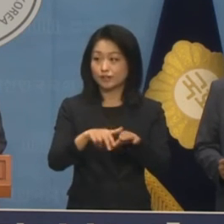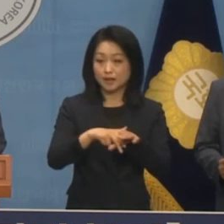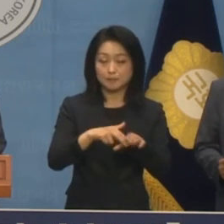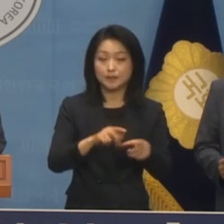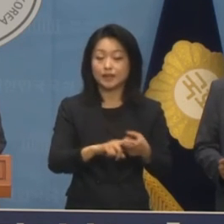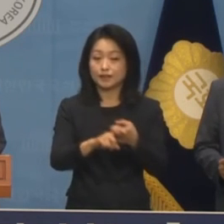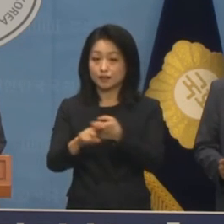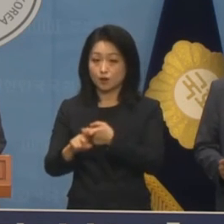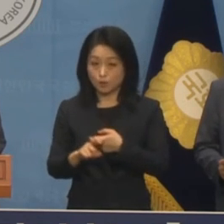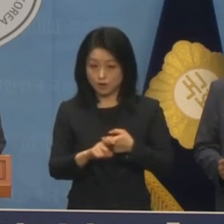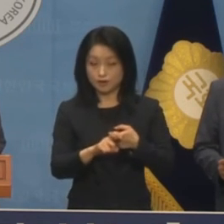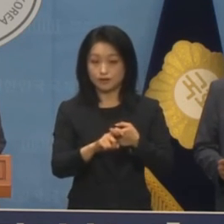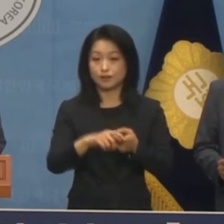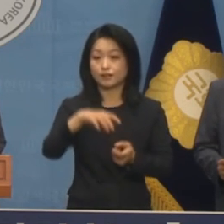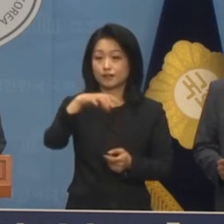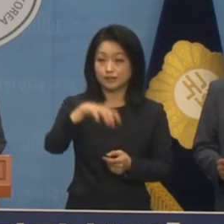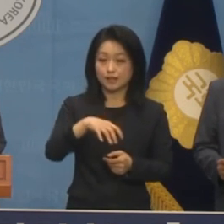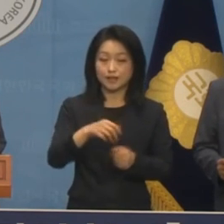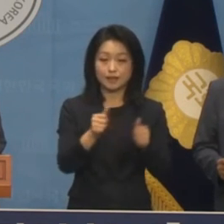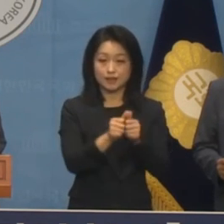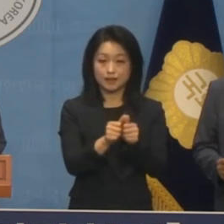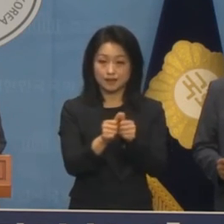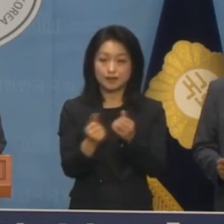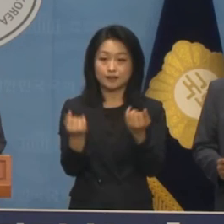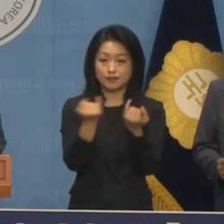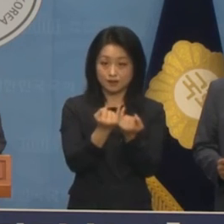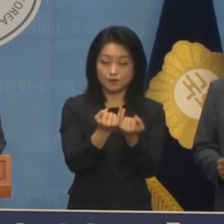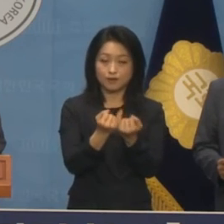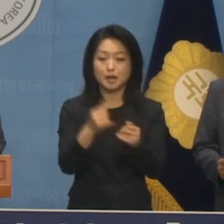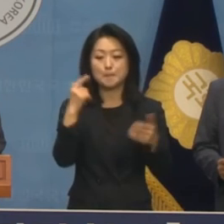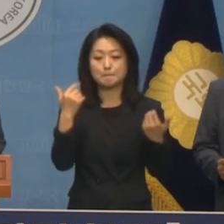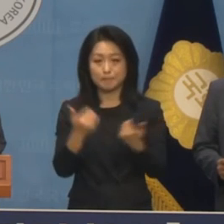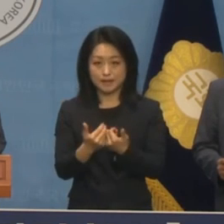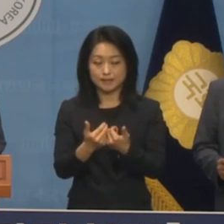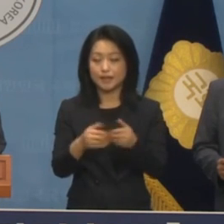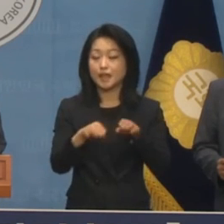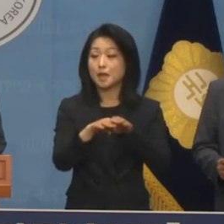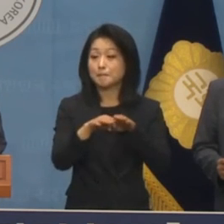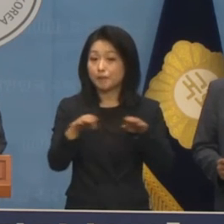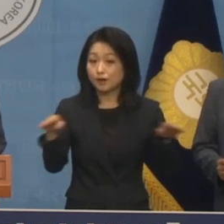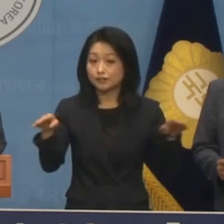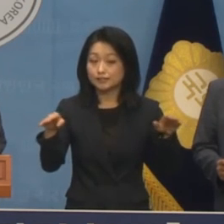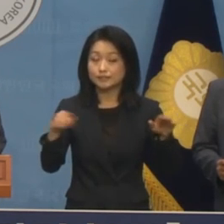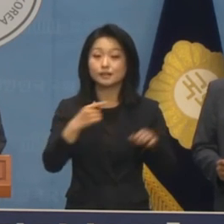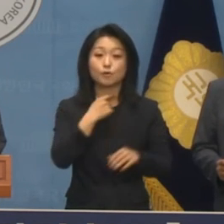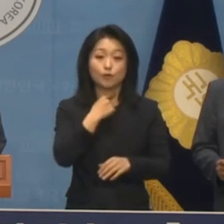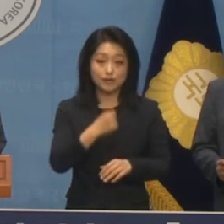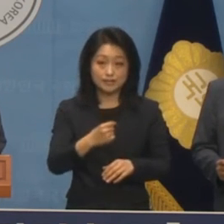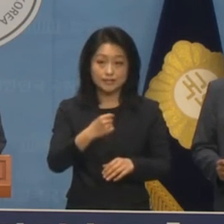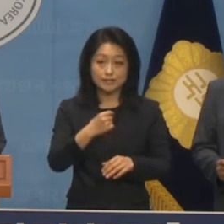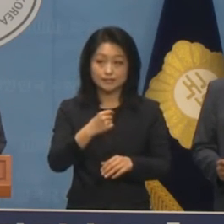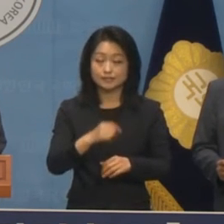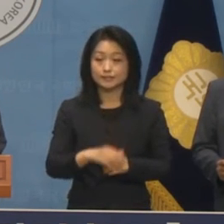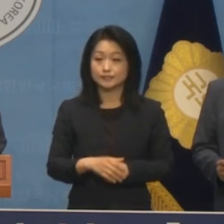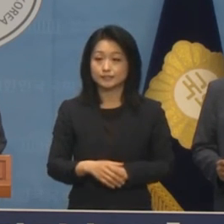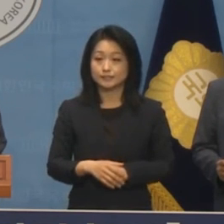수기총 동성원 반대 국민연합 진정한 평등을 바라며